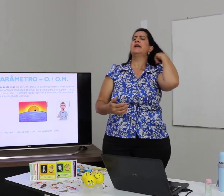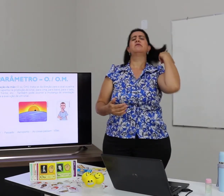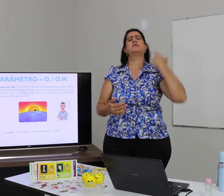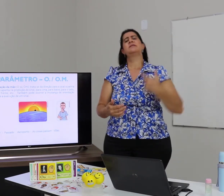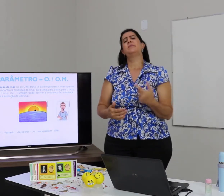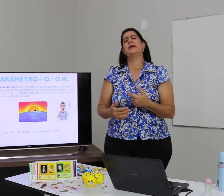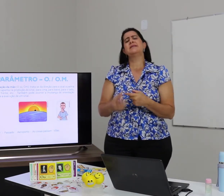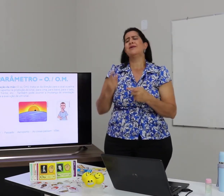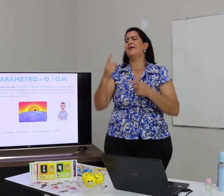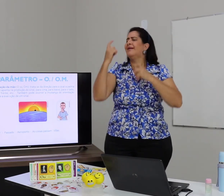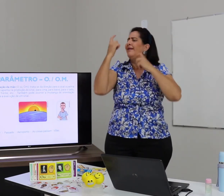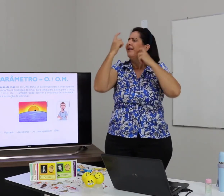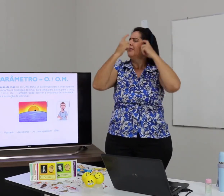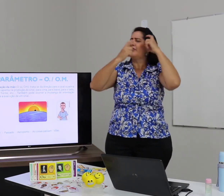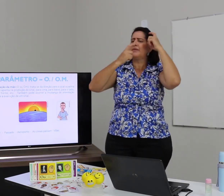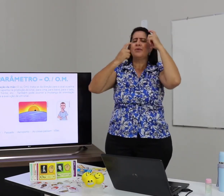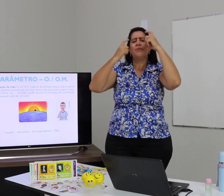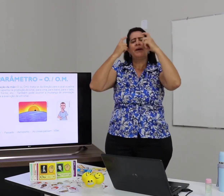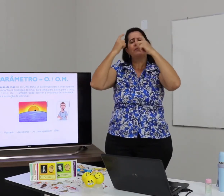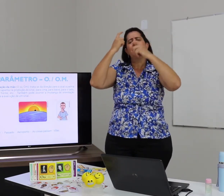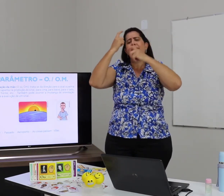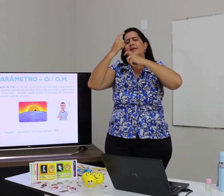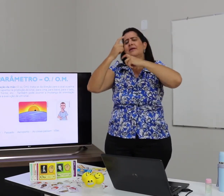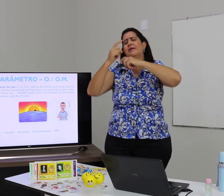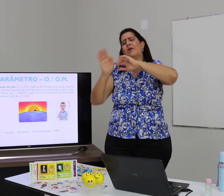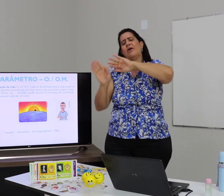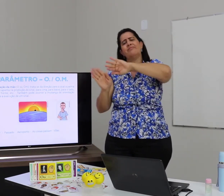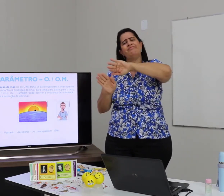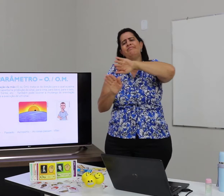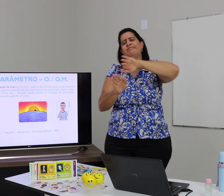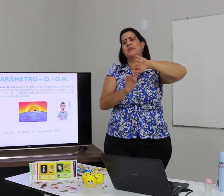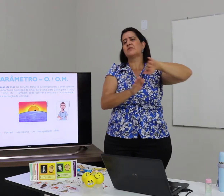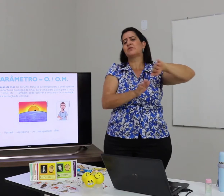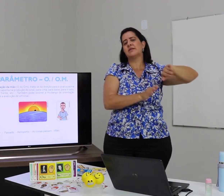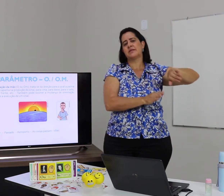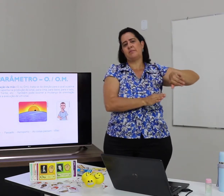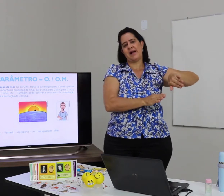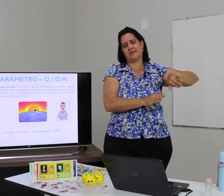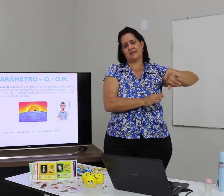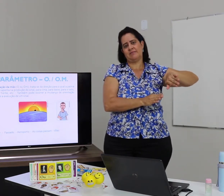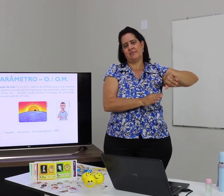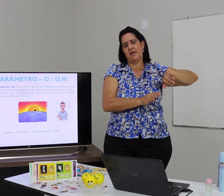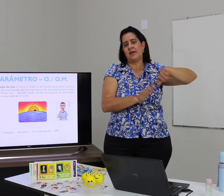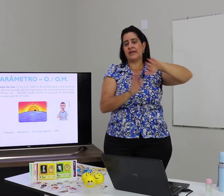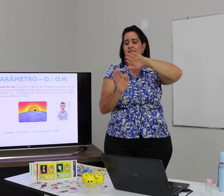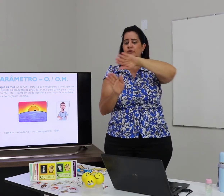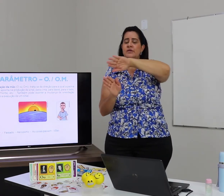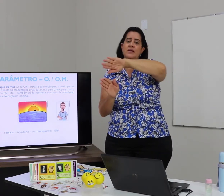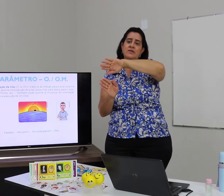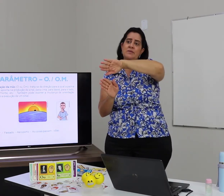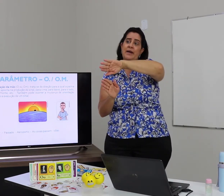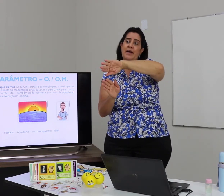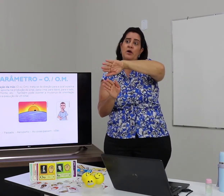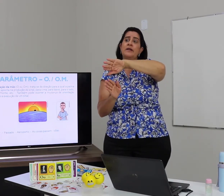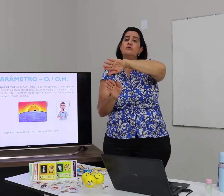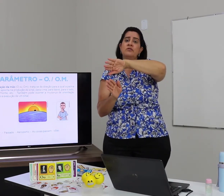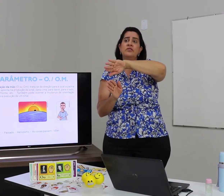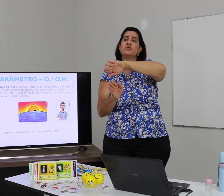eu vou dizer para ele assim, olha, não fica preocupado não, ó, as coisas passam. Quer dizer, eu estou dizendo assim para ele, ó, tem um divisor